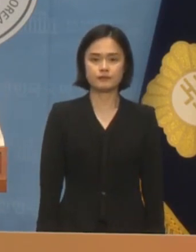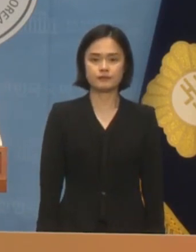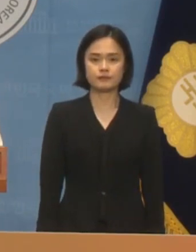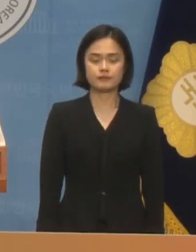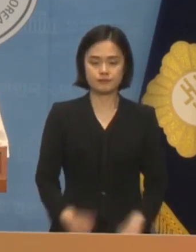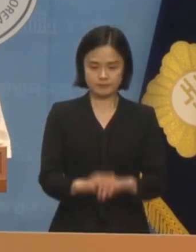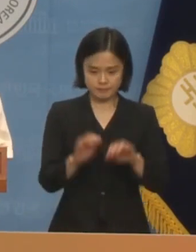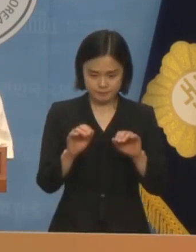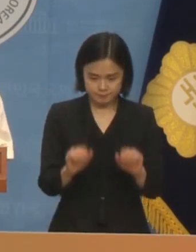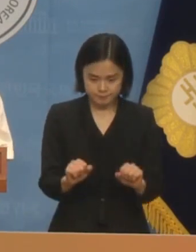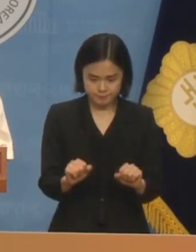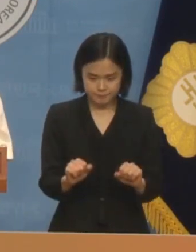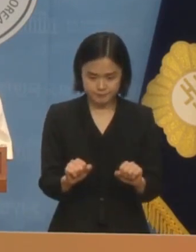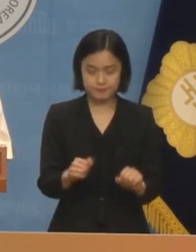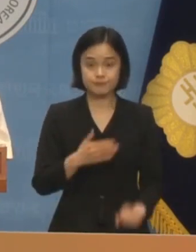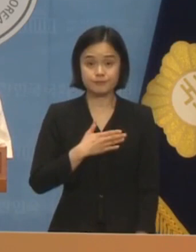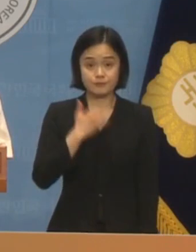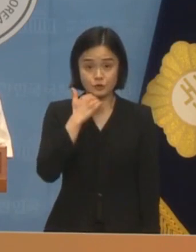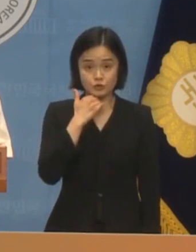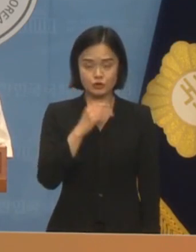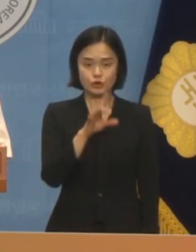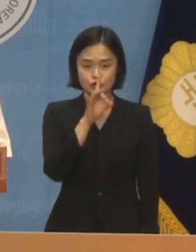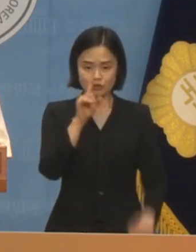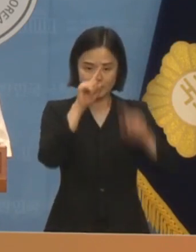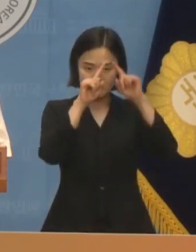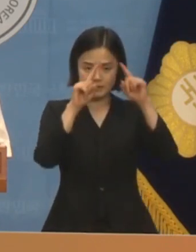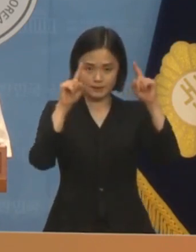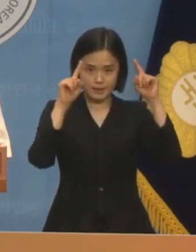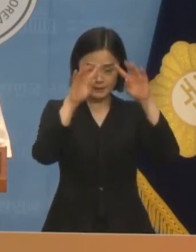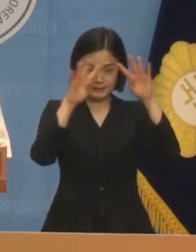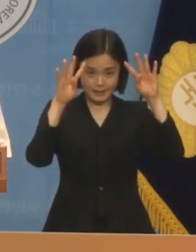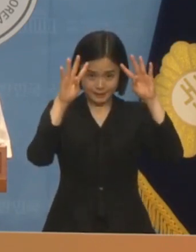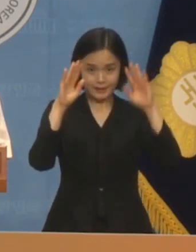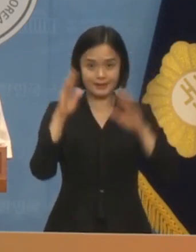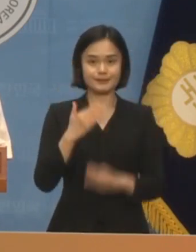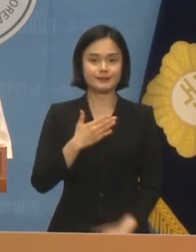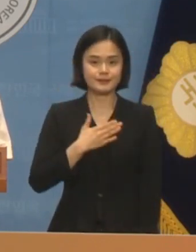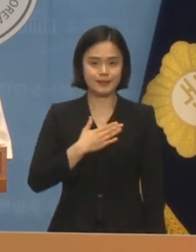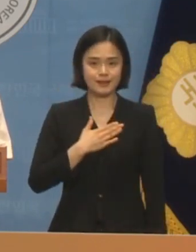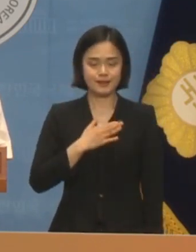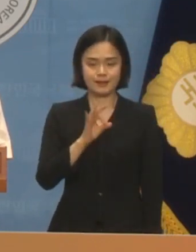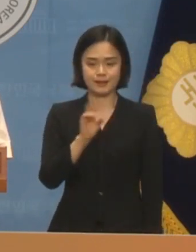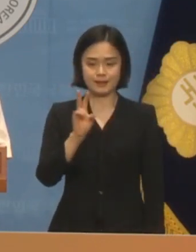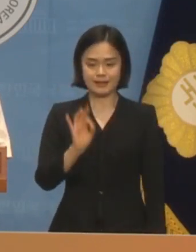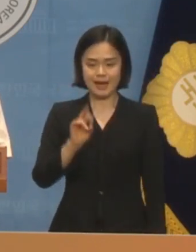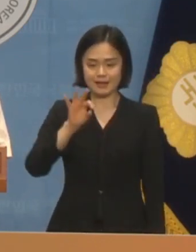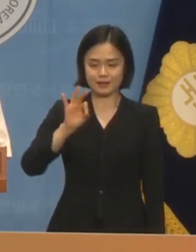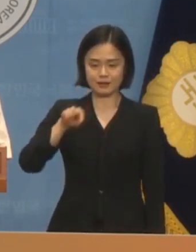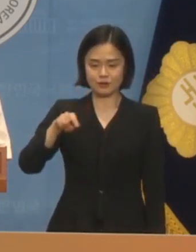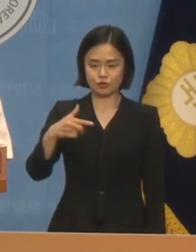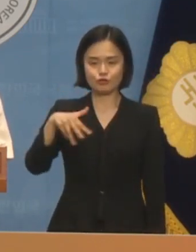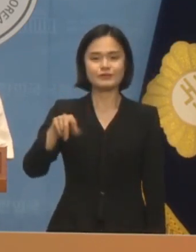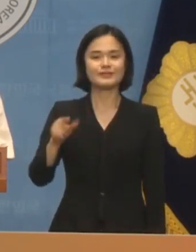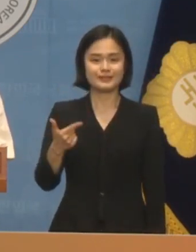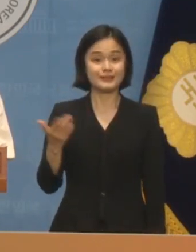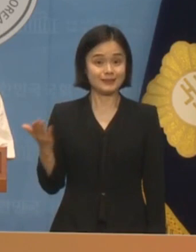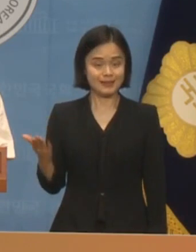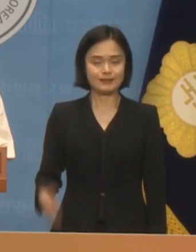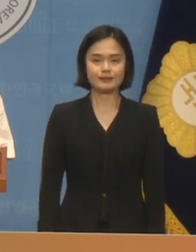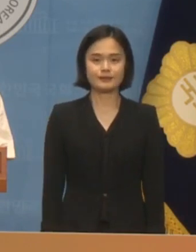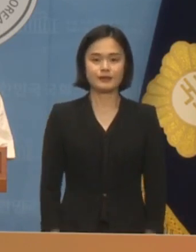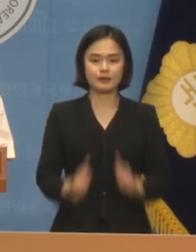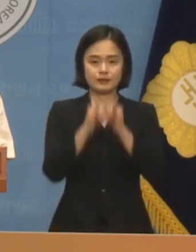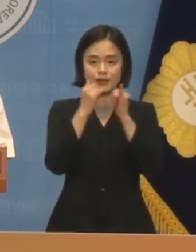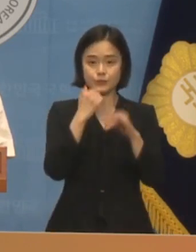네, 안녕하십니까. 저는 중앙대학교 서울 캠퍼스 4학년에 재학 중인 양윤찬입니다. 우선 사회민주당